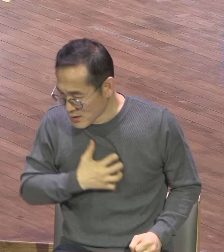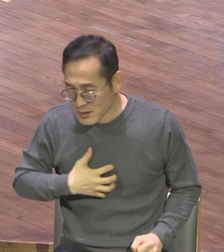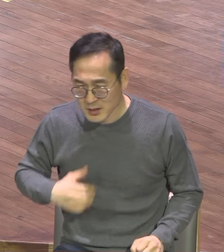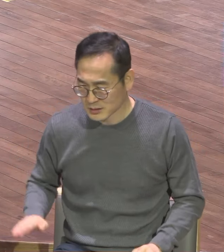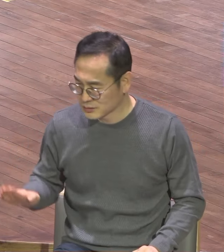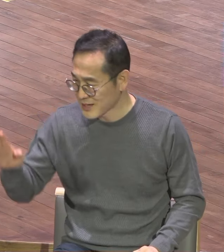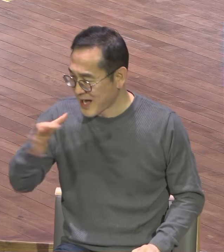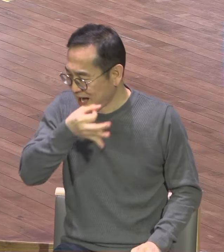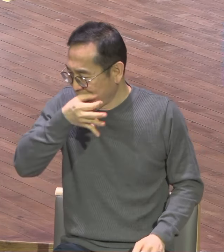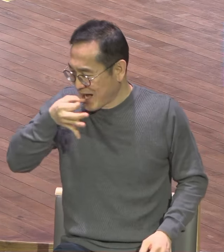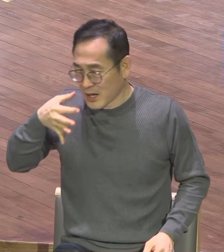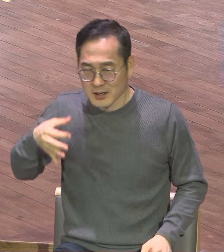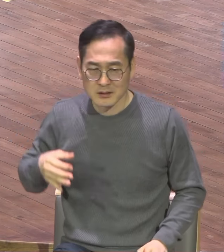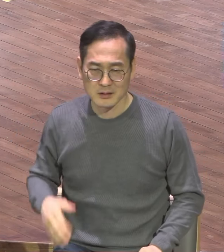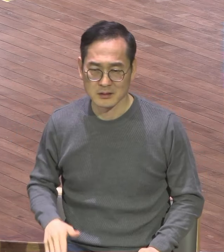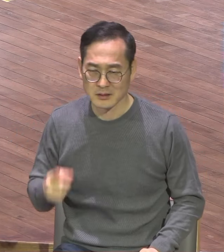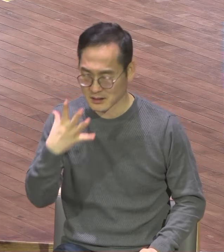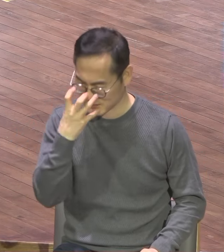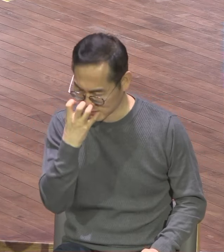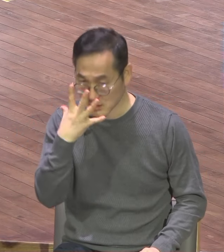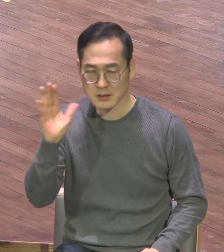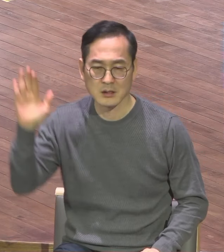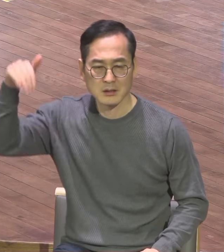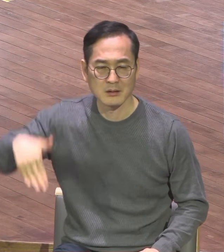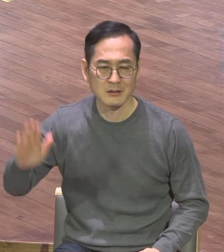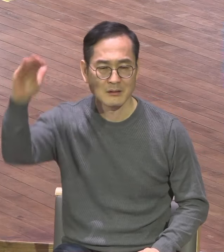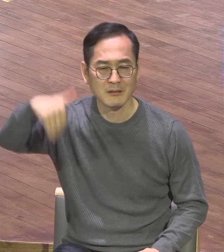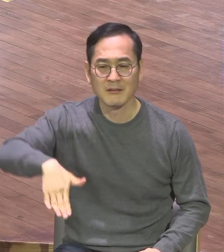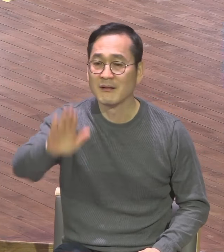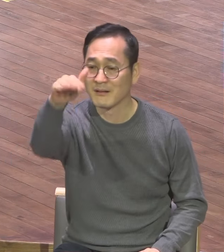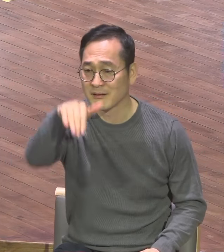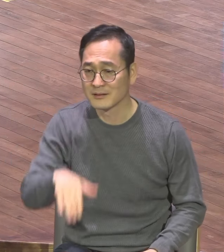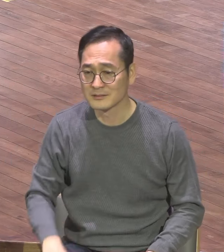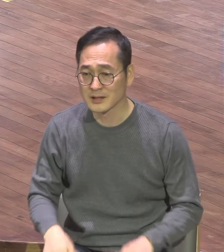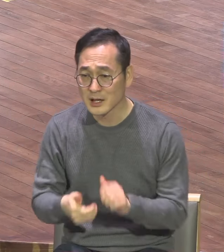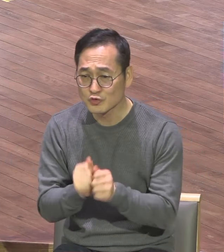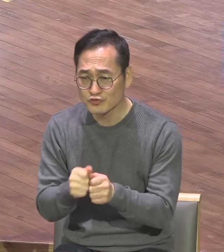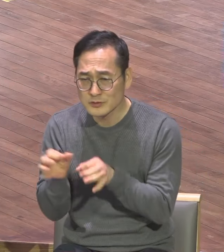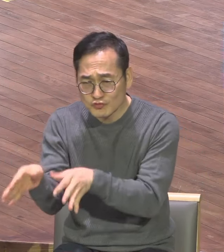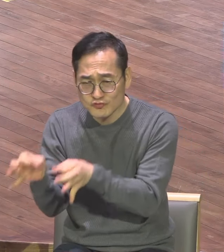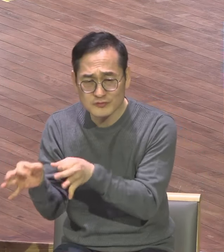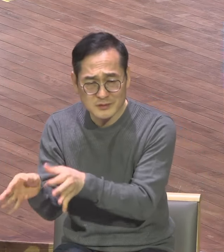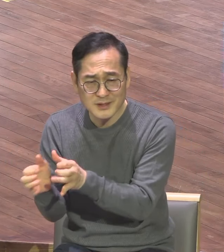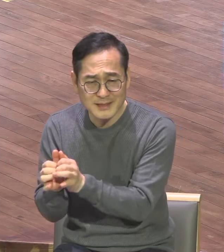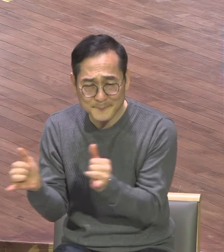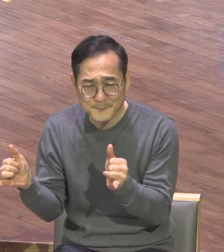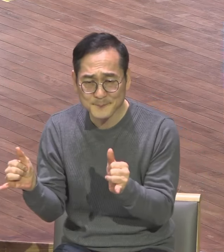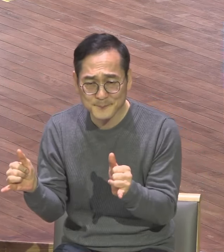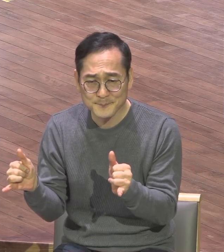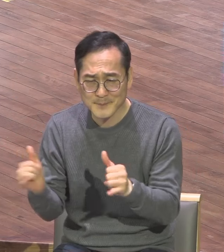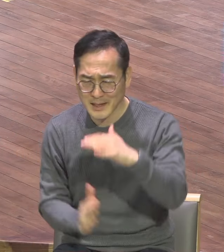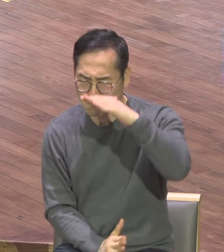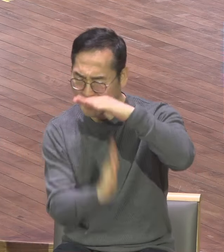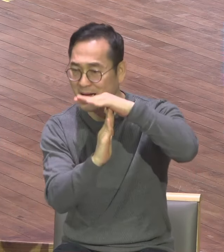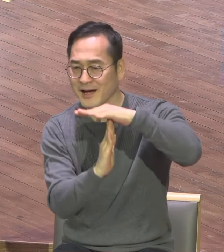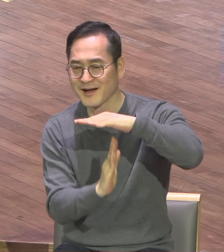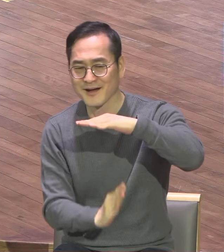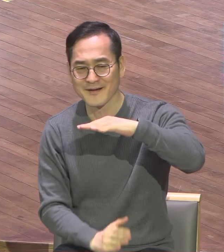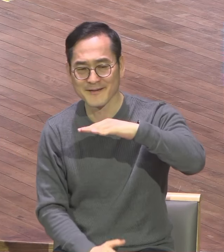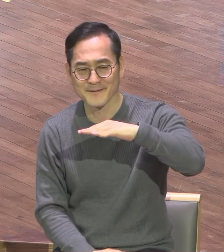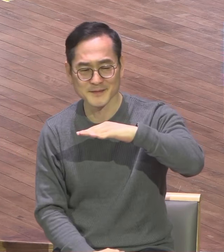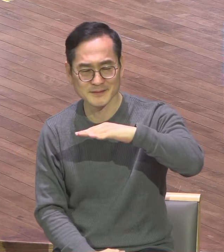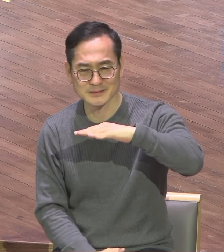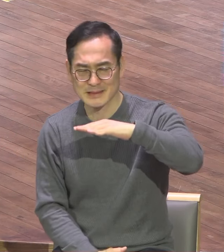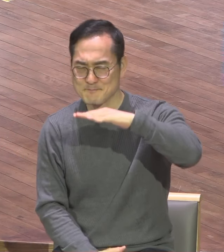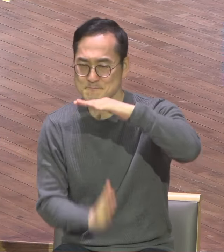그래서 아마 이런 인사하는 것 같아요. 이런 인사처럼요. 주식하는 분들은 상한가를